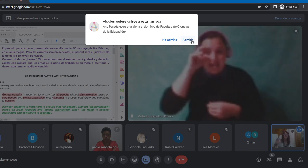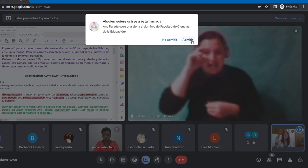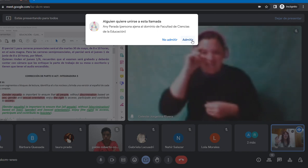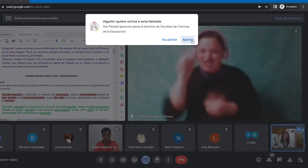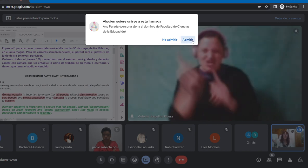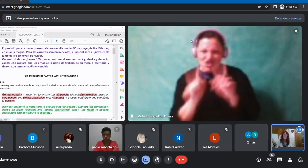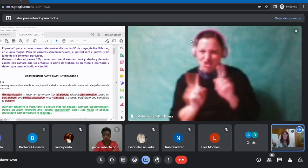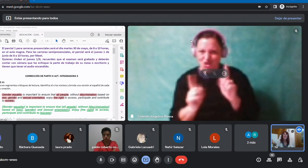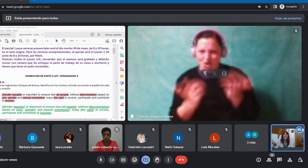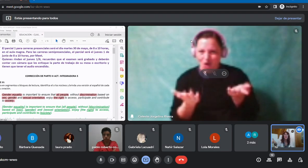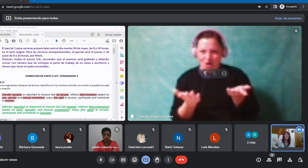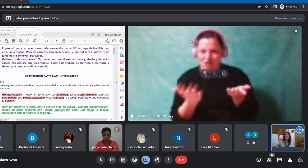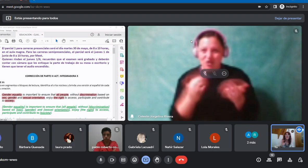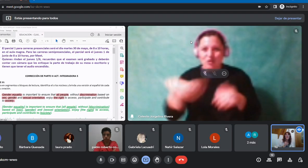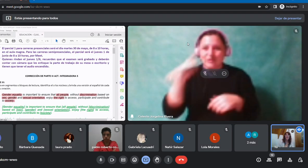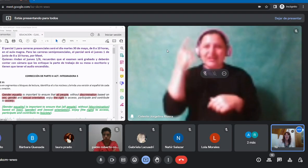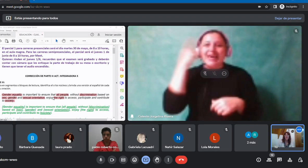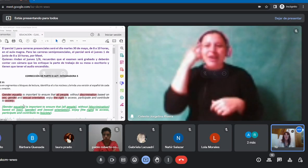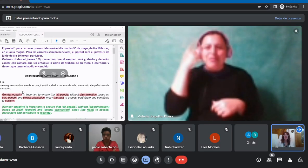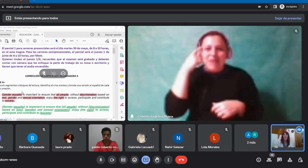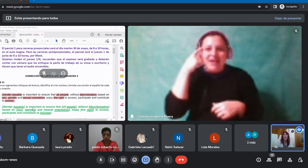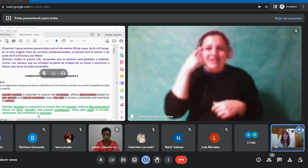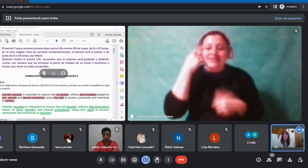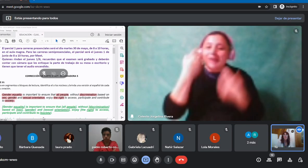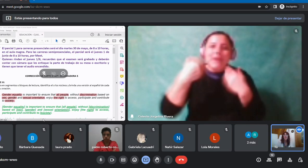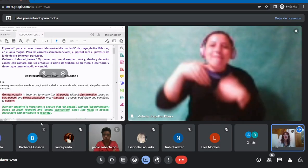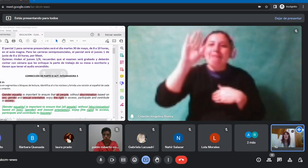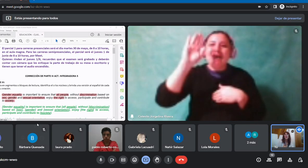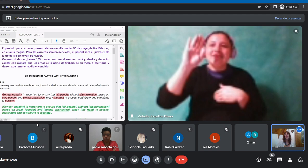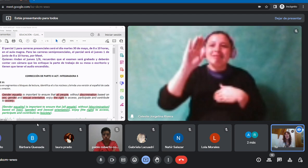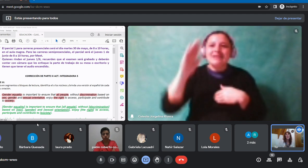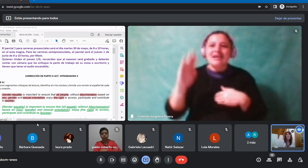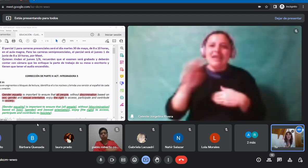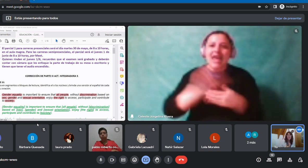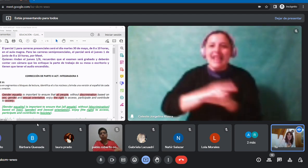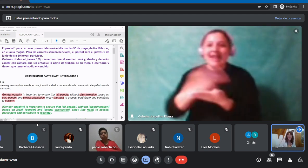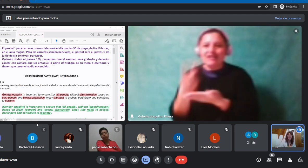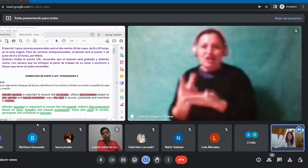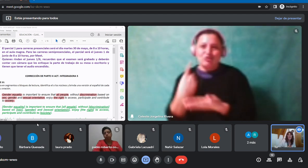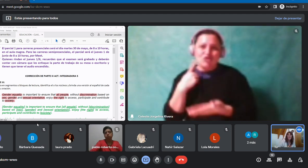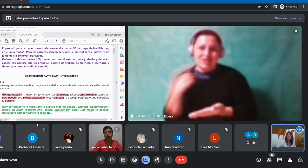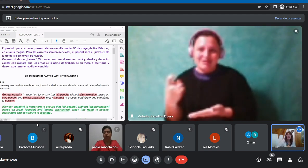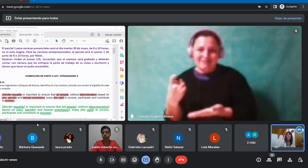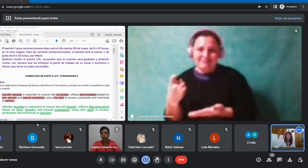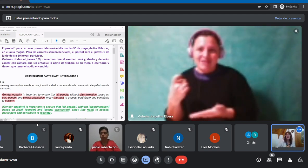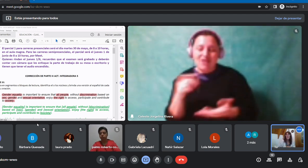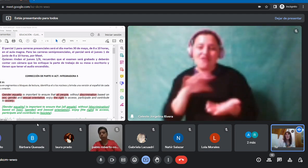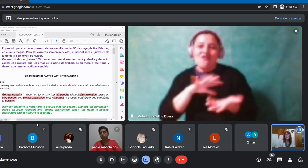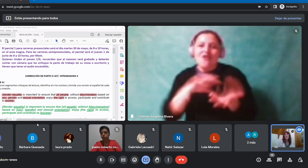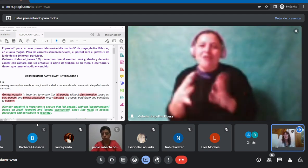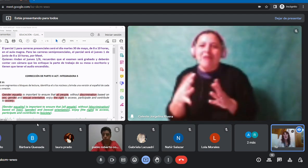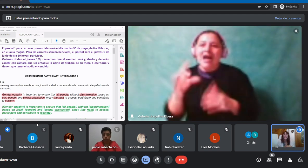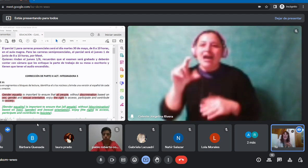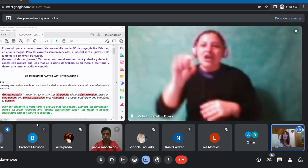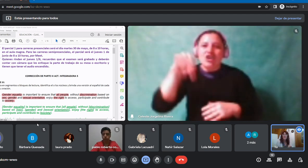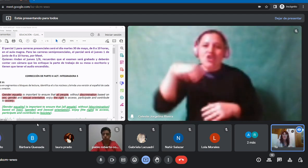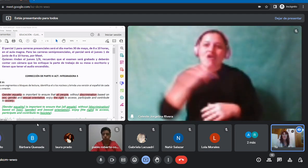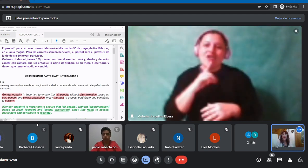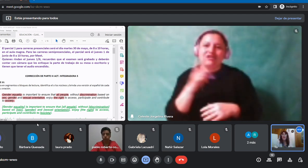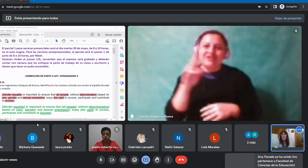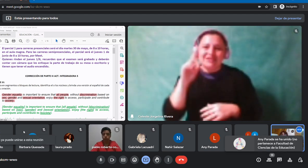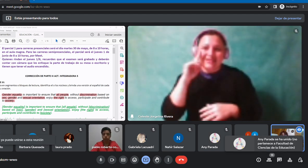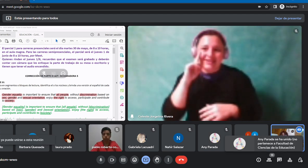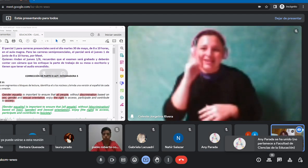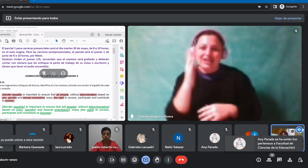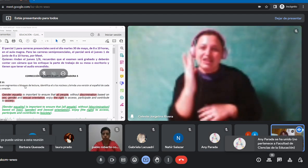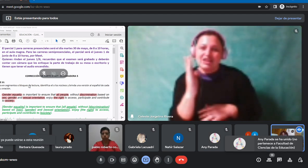que pensar cuál es la que se usa en castellano. Entonces, contribuir con la sociedad, ¿sí? Participar en...